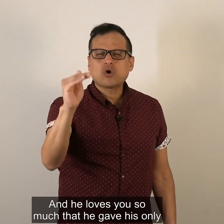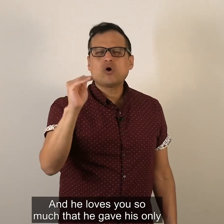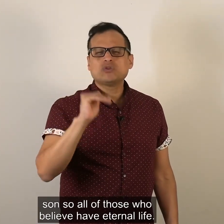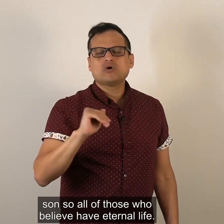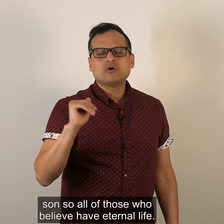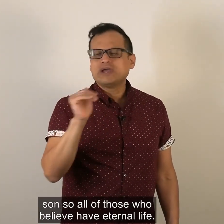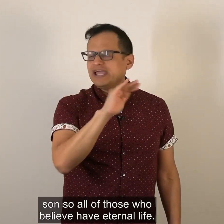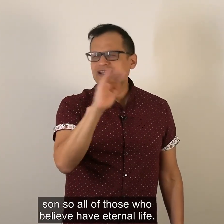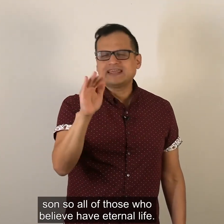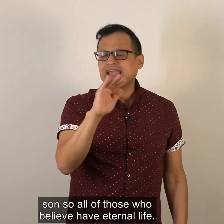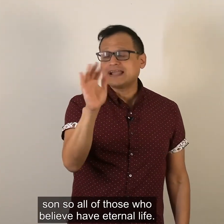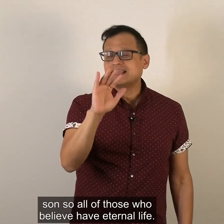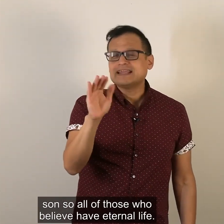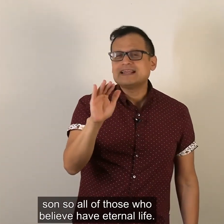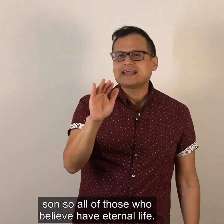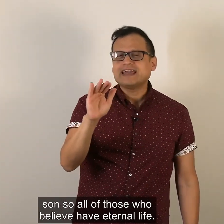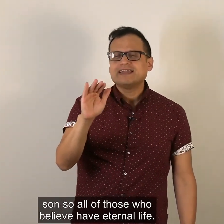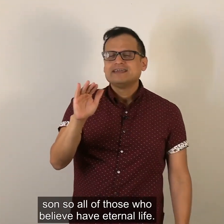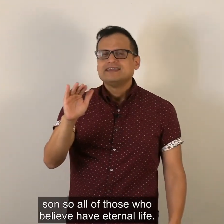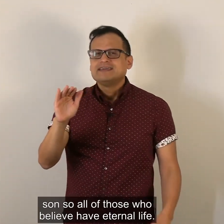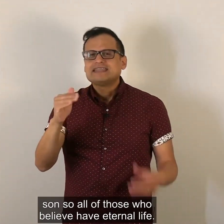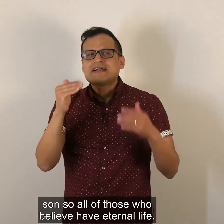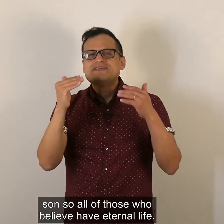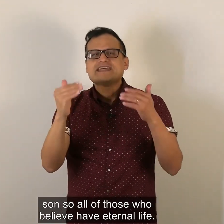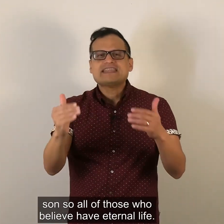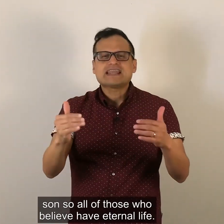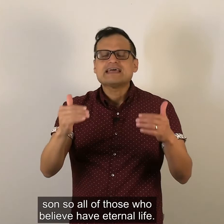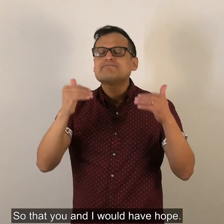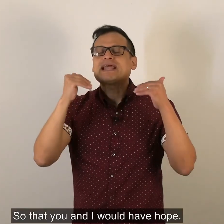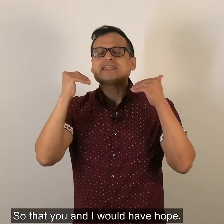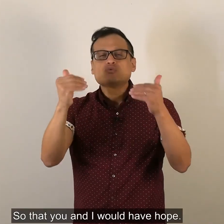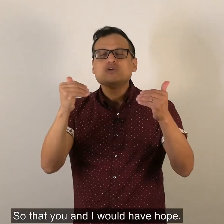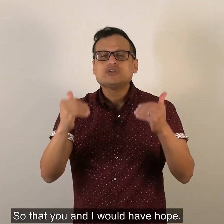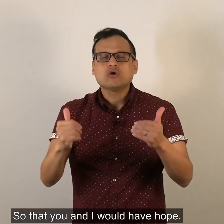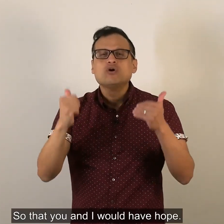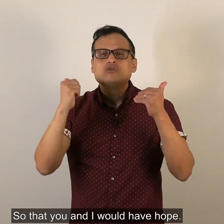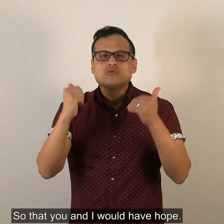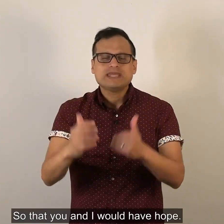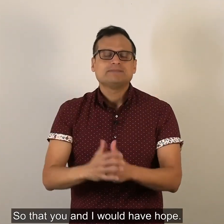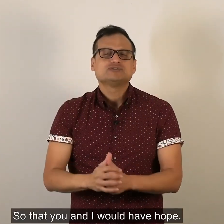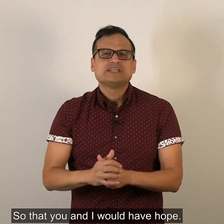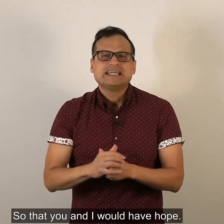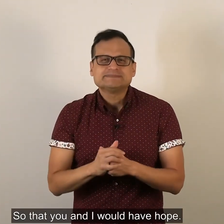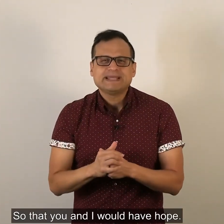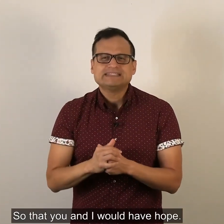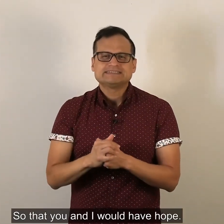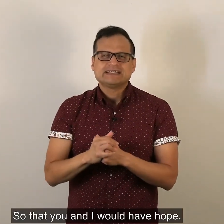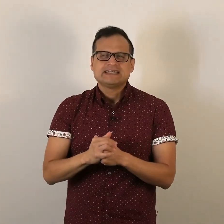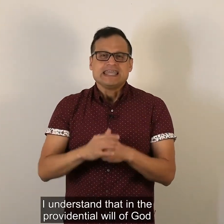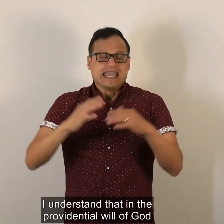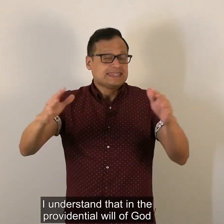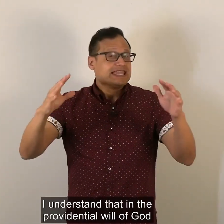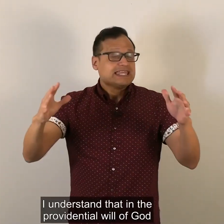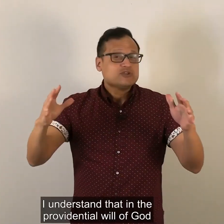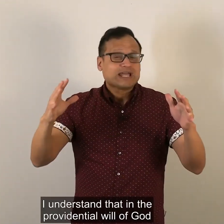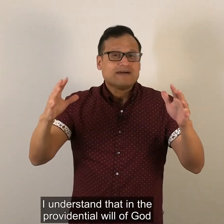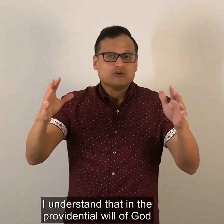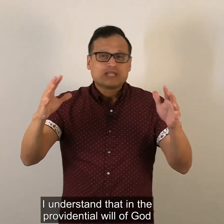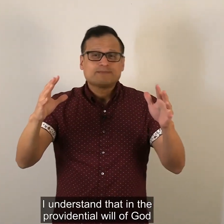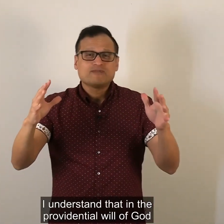todo aquel que en Él cree tenga vida eterna, para que tú y yo tuviéramos esperanza. Entendiendo que en la voluntad